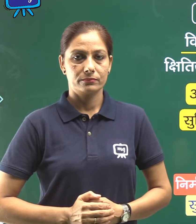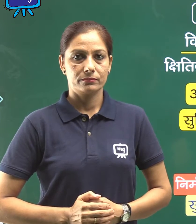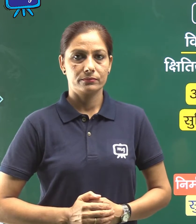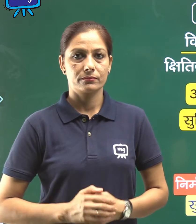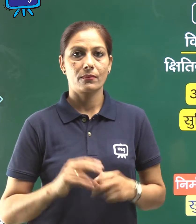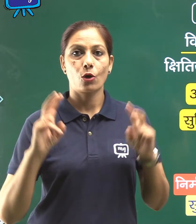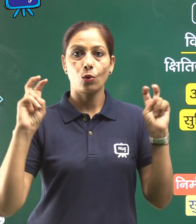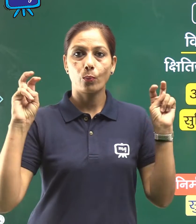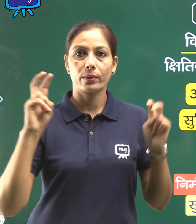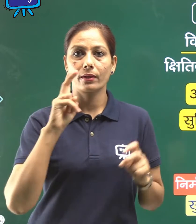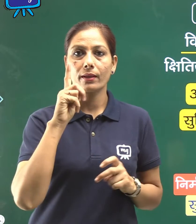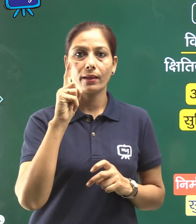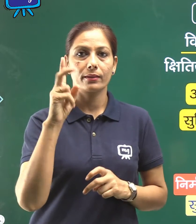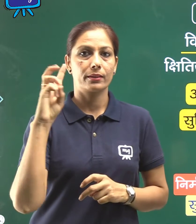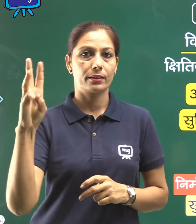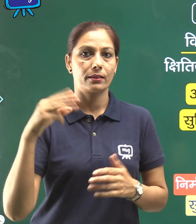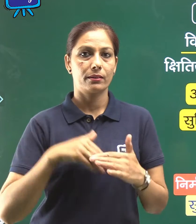अध्याय 13 का